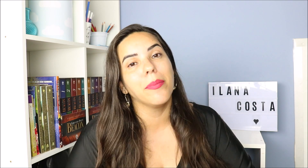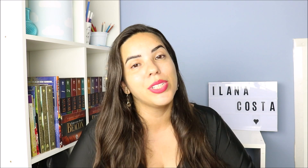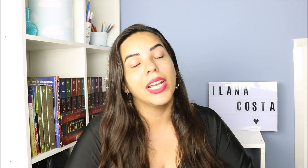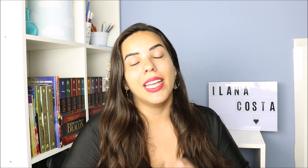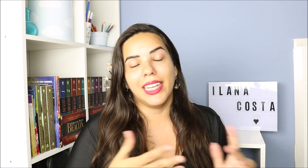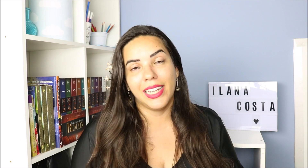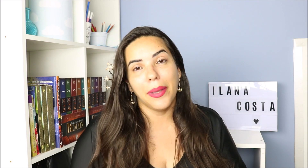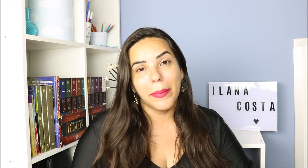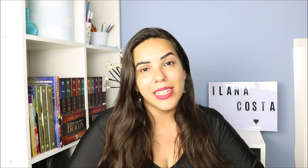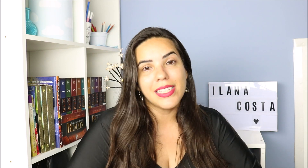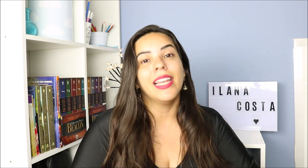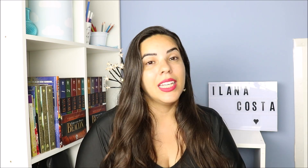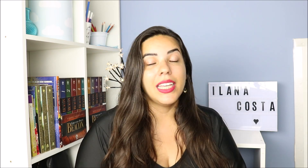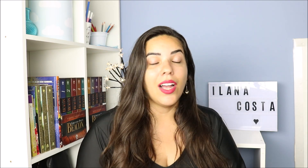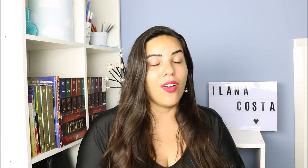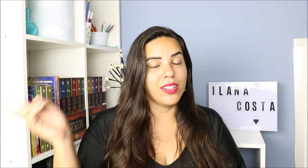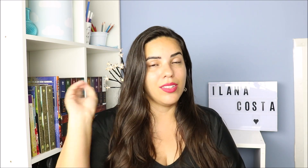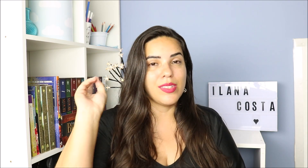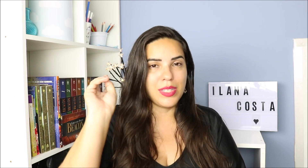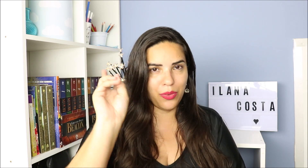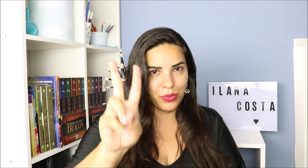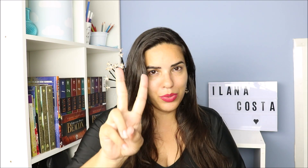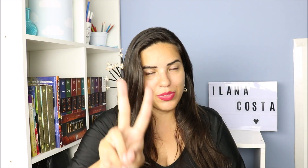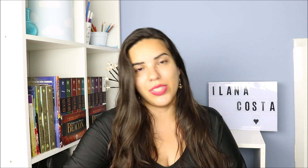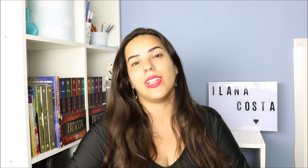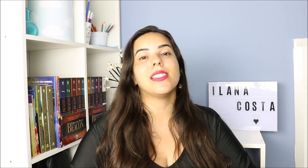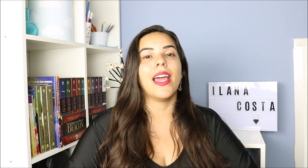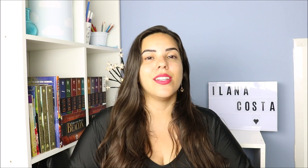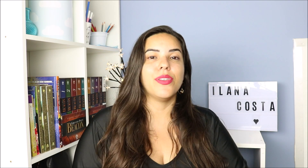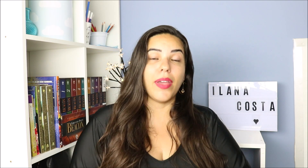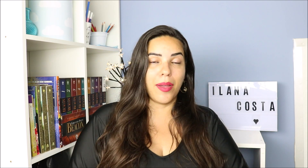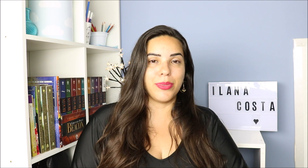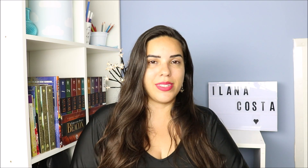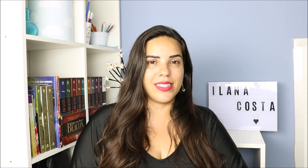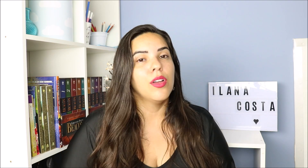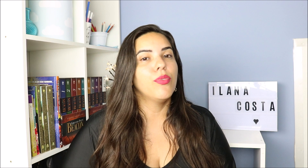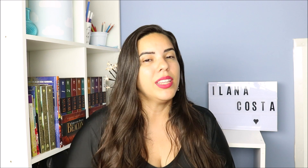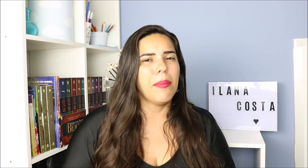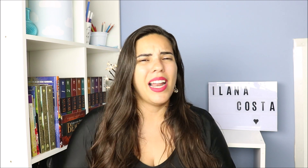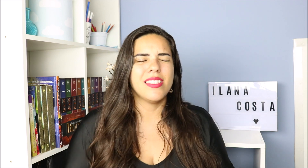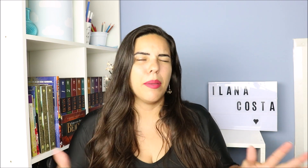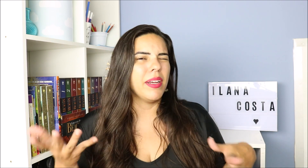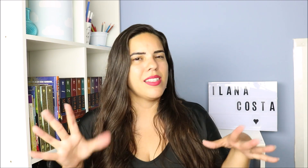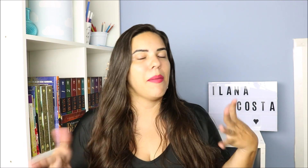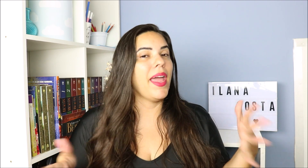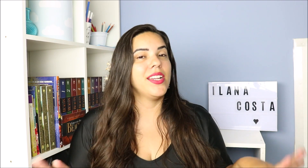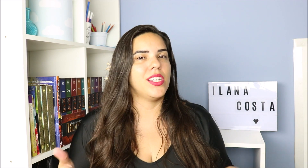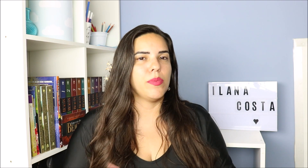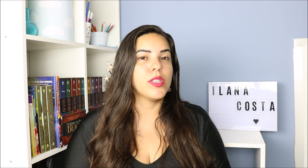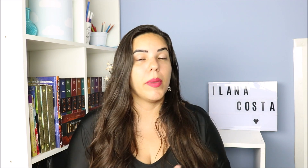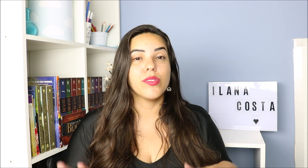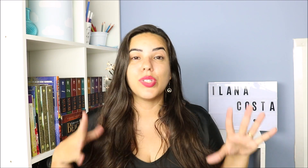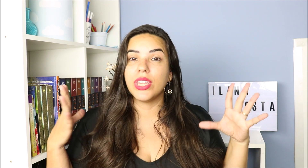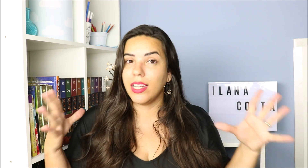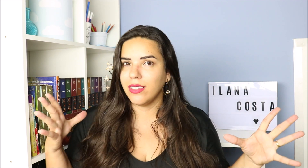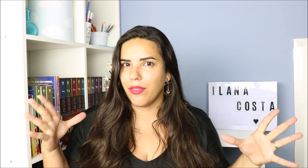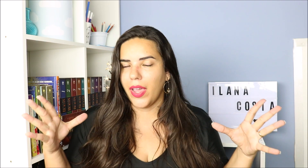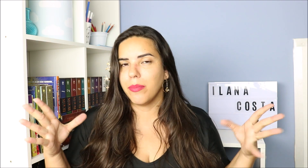verbos em Libras e agora tô no segundo vídeo da série de verbos. Vou trabalhar sempre nessa média aí de mais ou menos uns 30 verbos